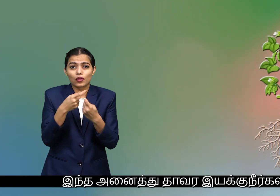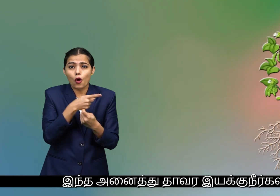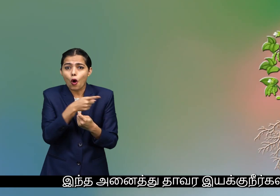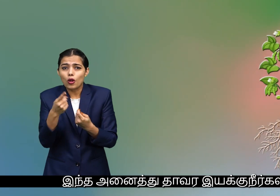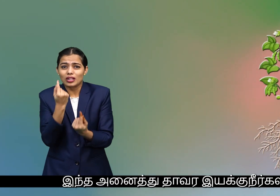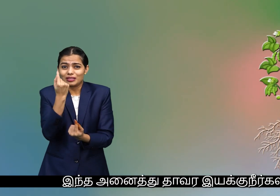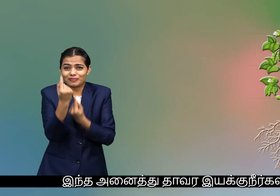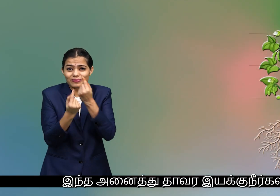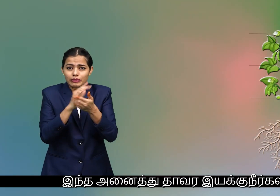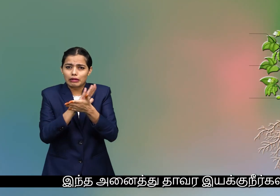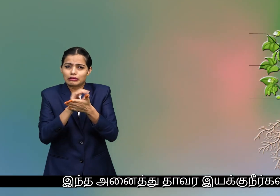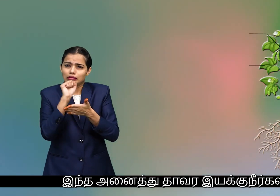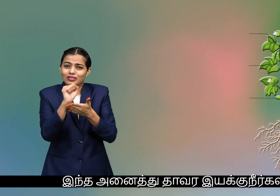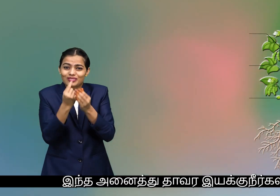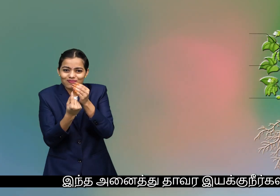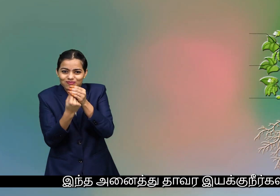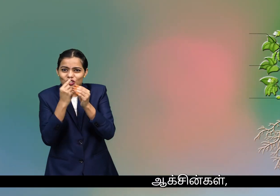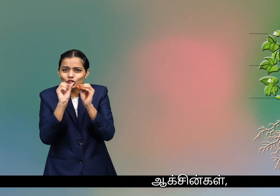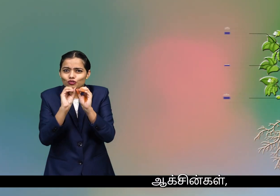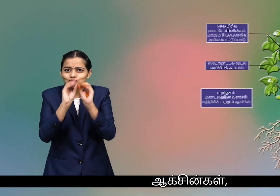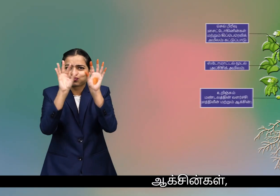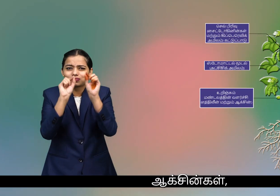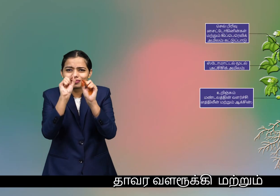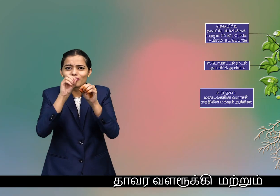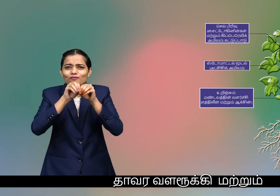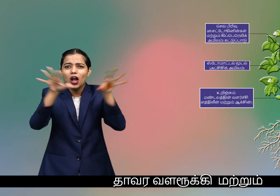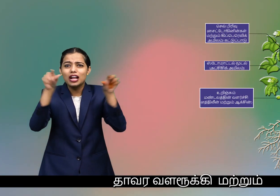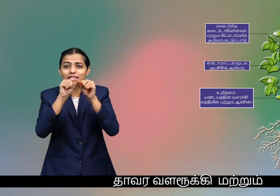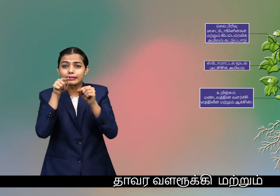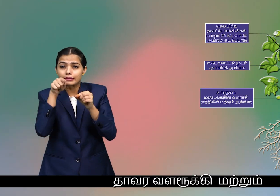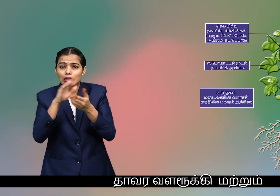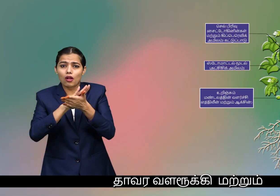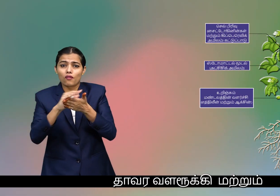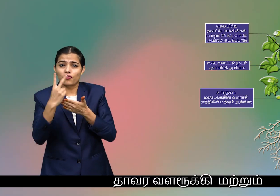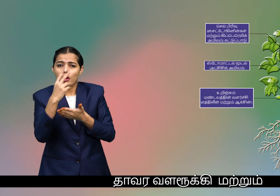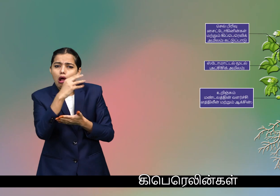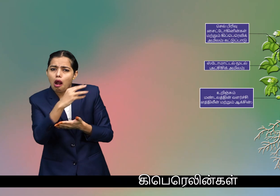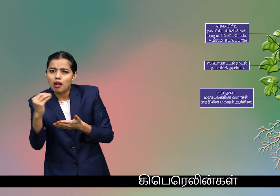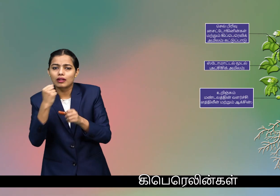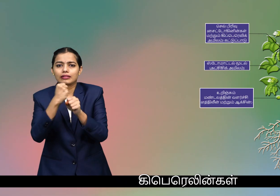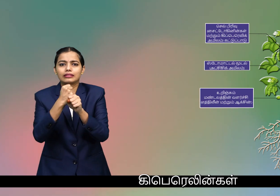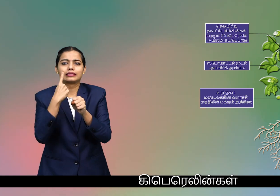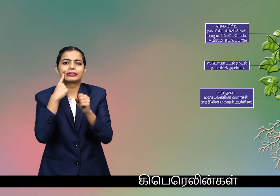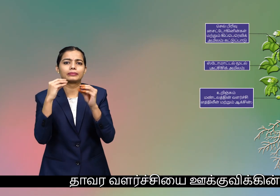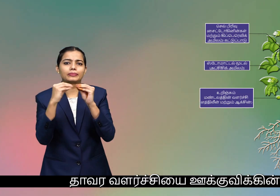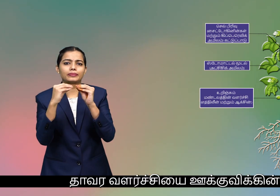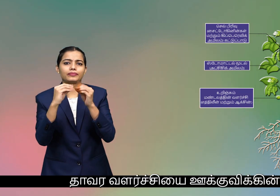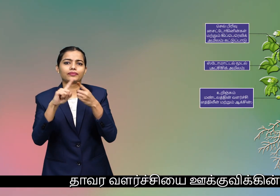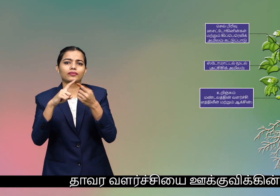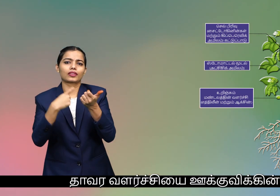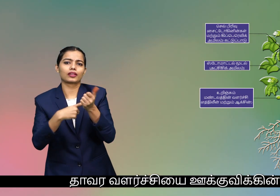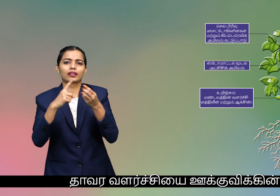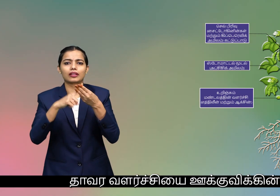இந்த அனைத்து தாவர இயக்குநீர்களிலும் ஆக்சின்கள் தாவர வளருக்கி மற்றும் கிப்ரலின்கள்